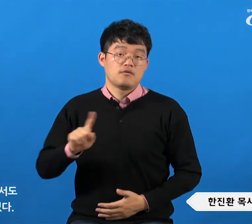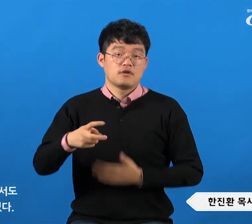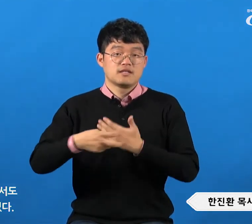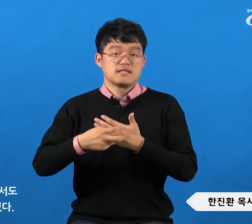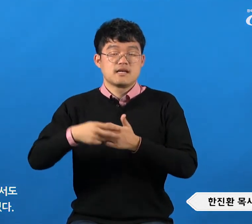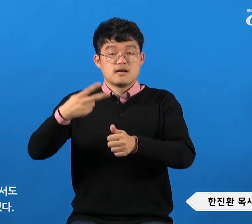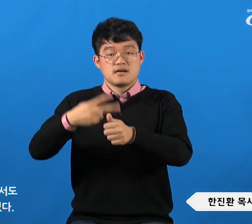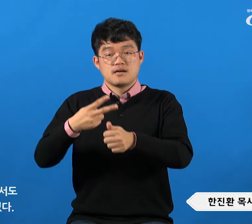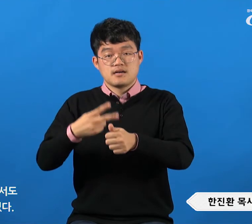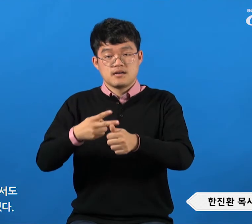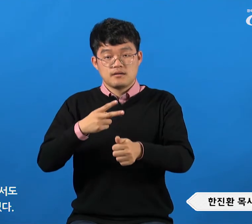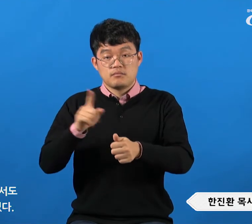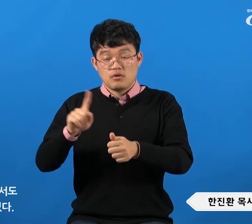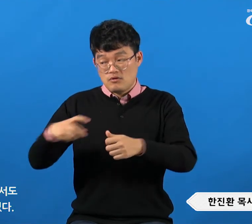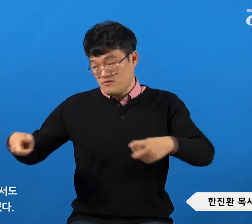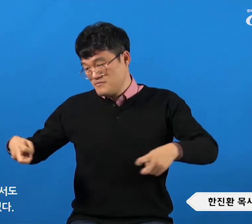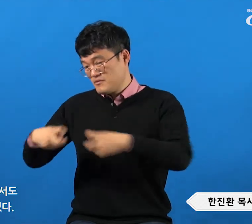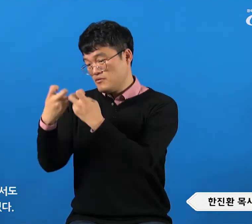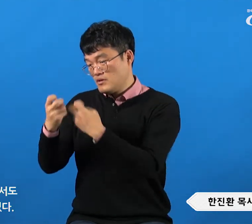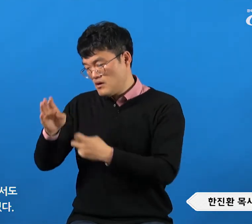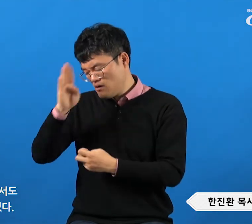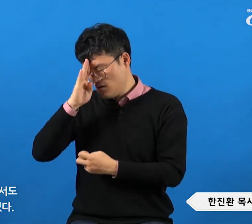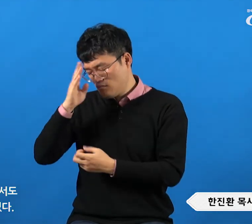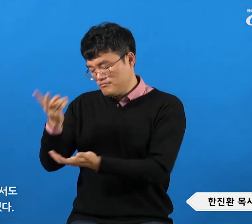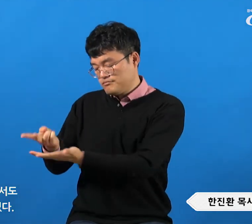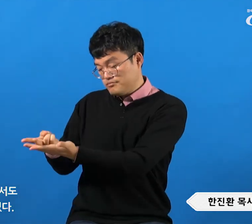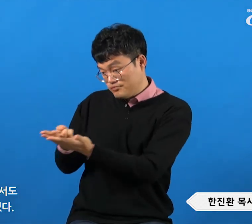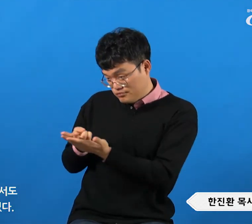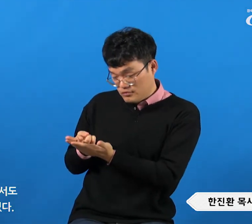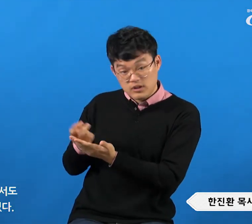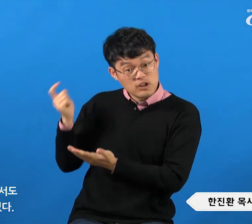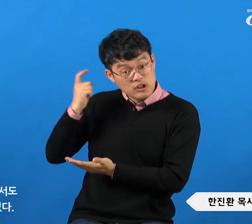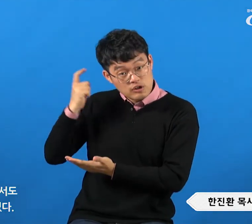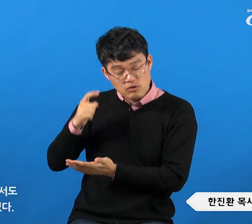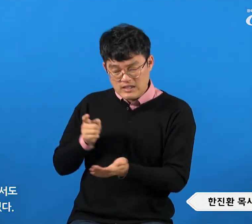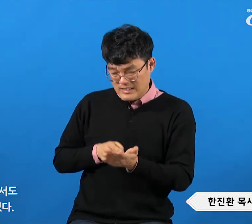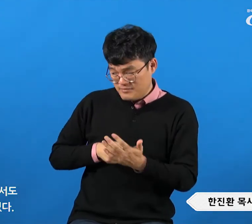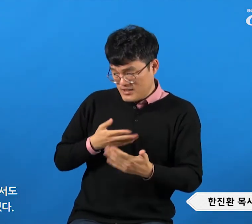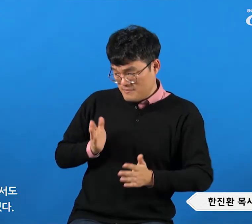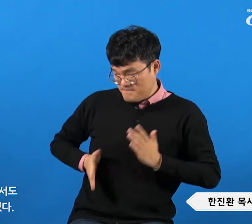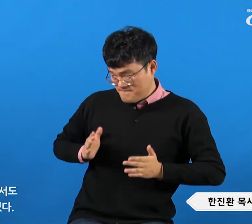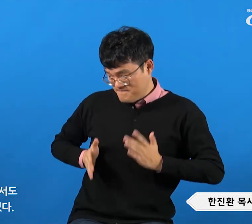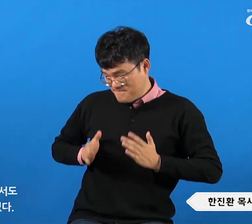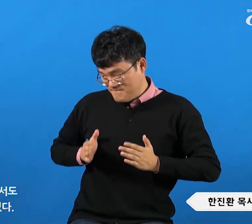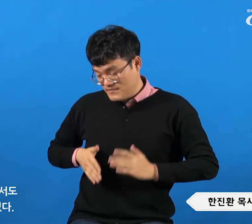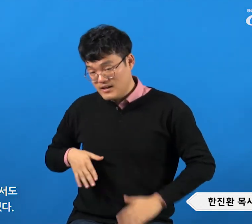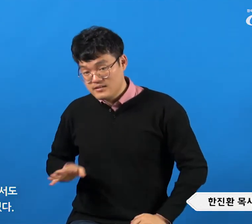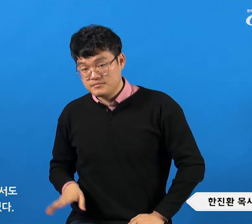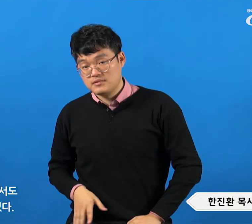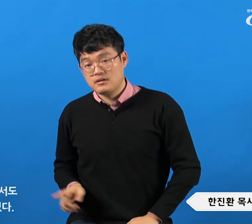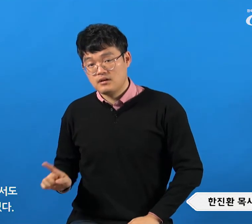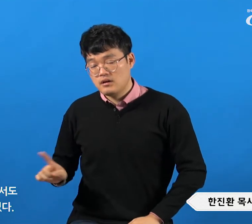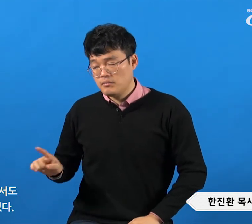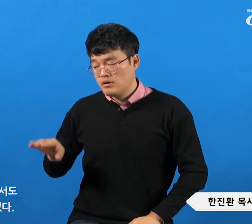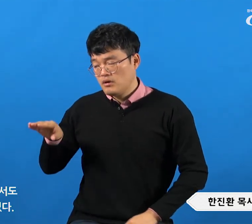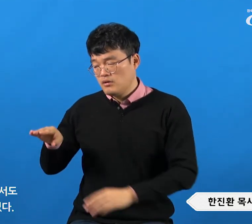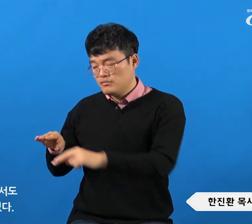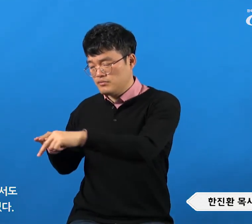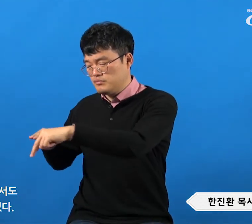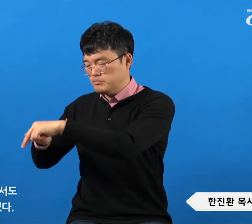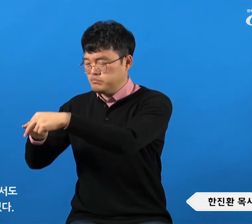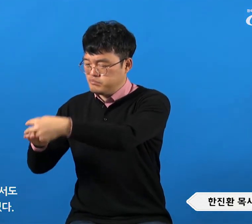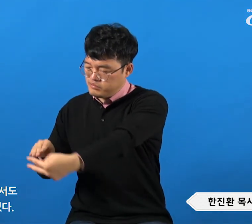어떤 의사가 교통사고 환자가 들어왔다는 연락을 받고는 응급실로 달려갔습니다.